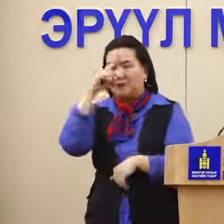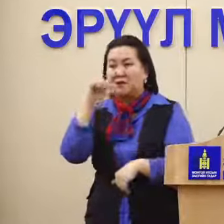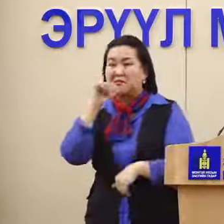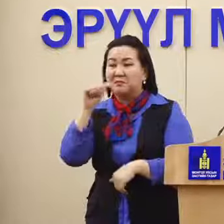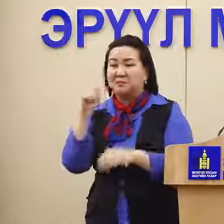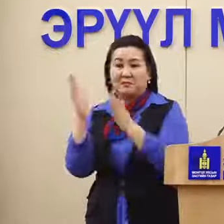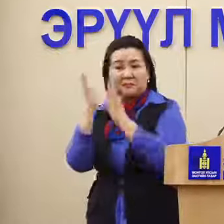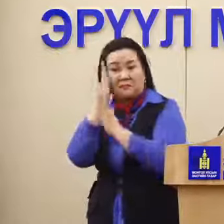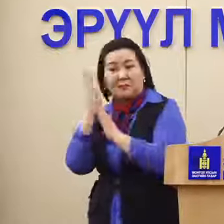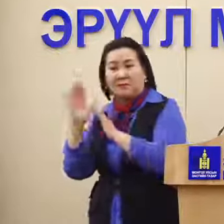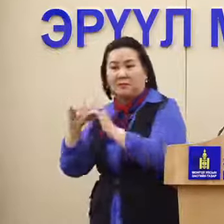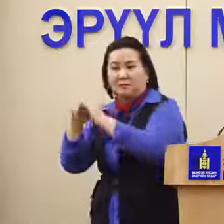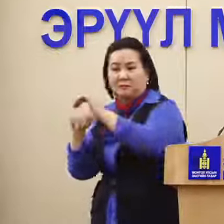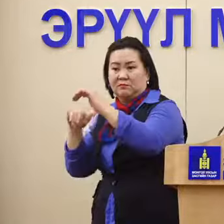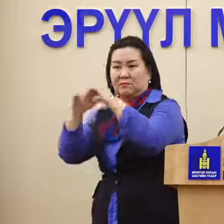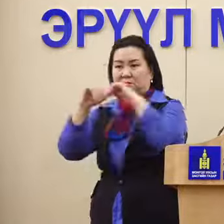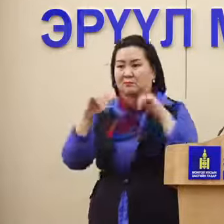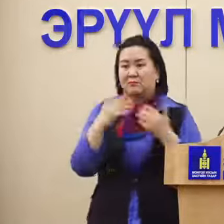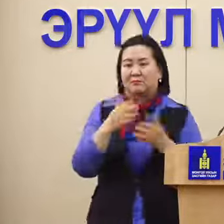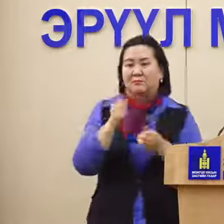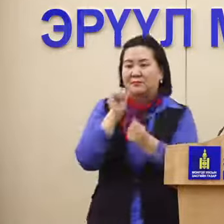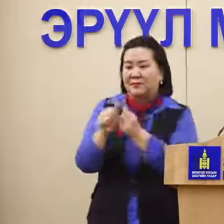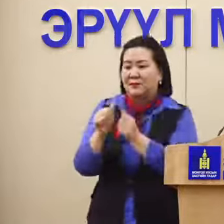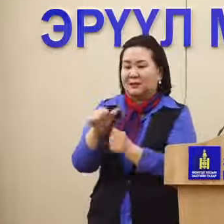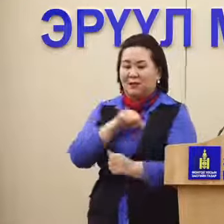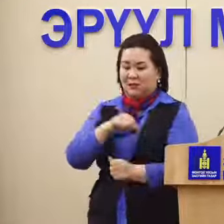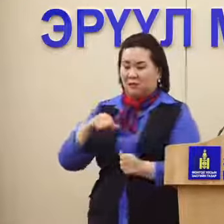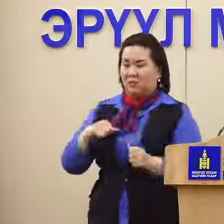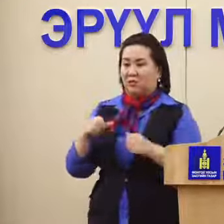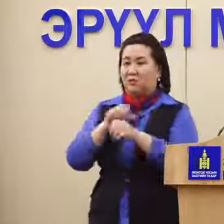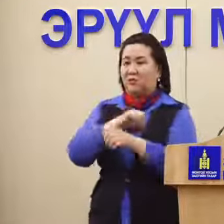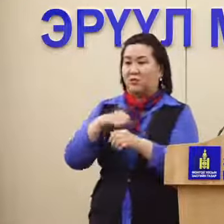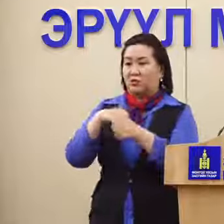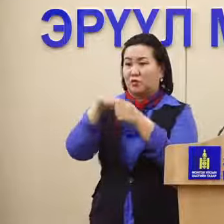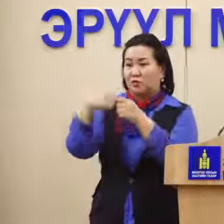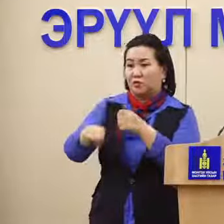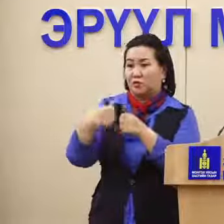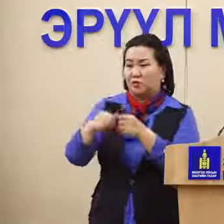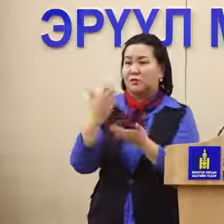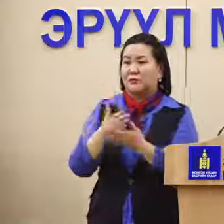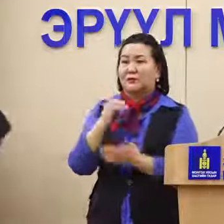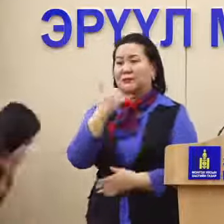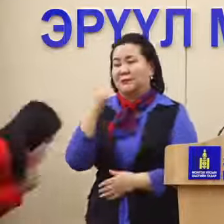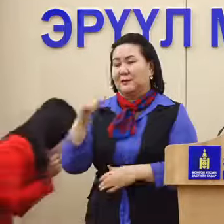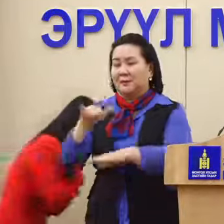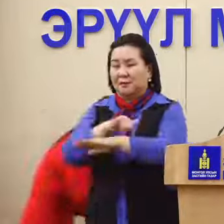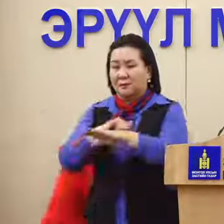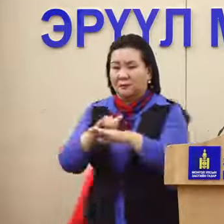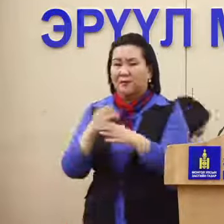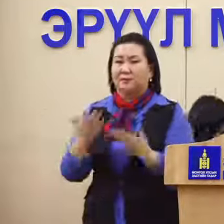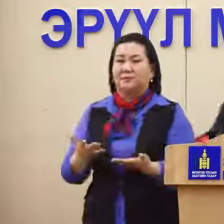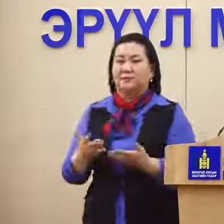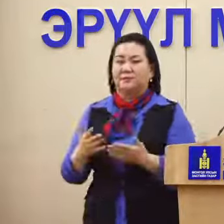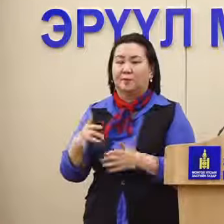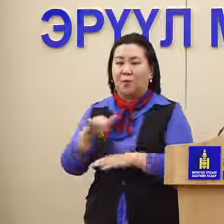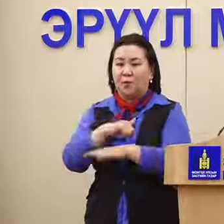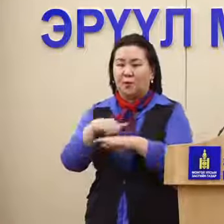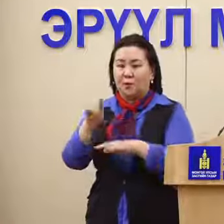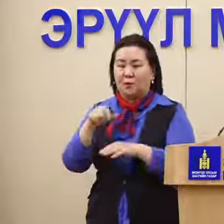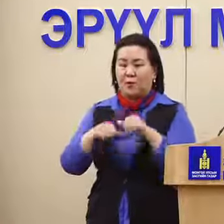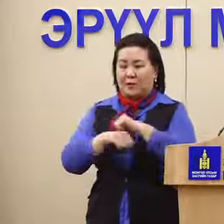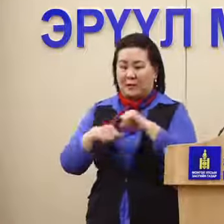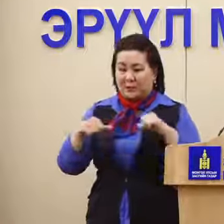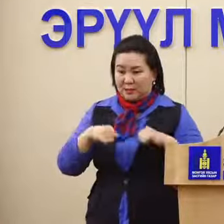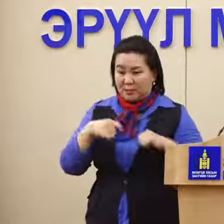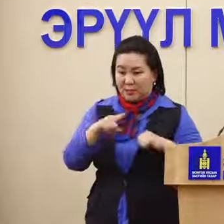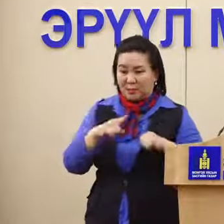одоо тусгаарлагдаж байгаа тохиолдол гарах зардлыг иргэд өөрсдөө төлж байгаа. За зарим улс орны хувьд ер нь бол тухайн улсын иргэн юм